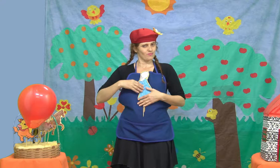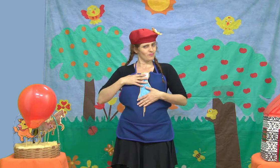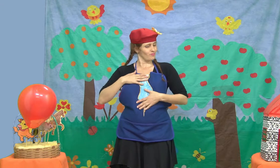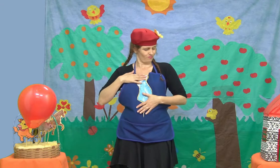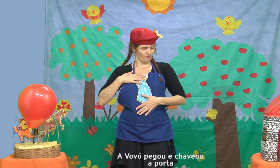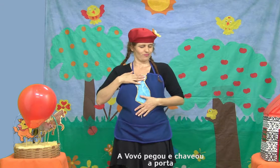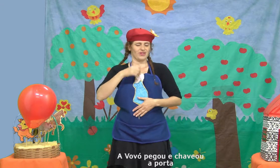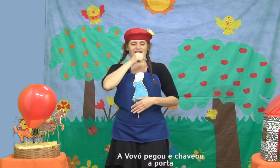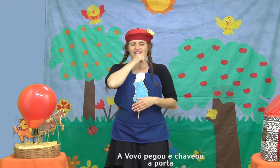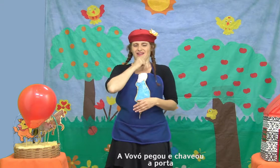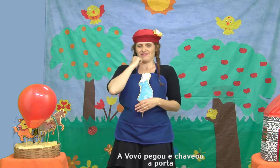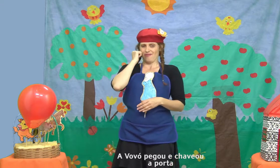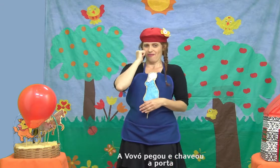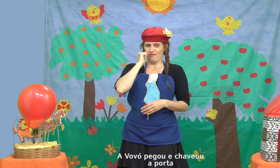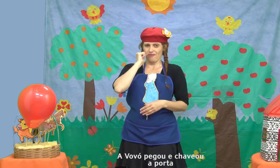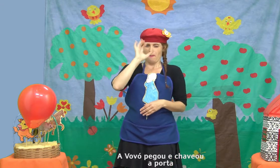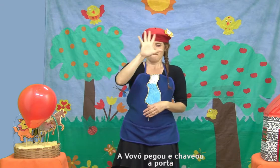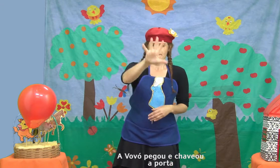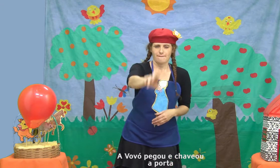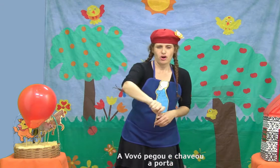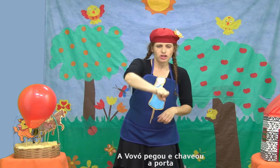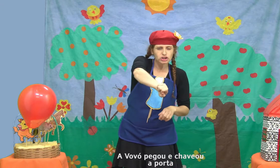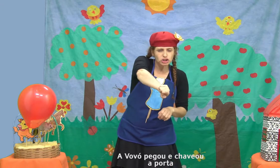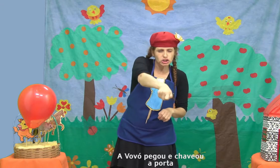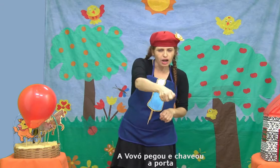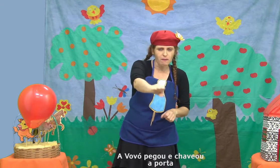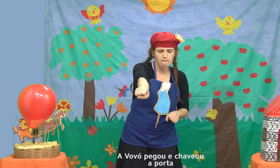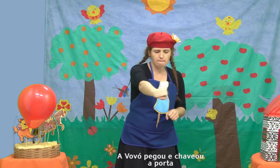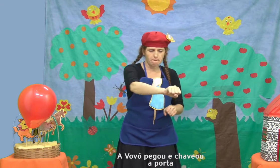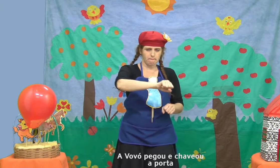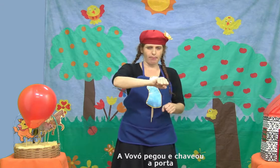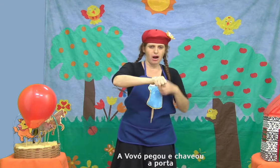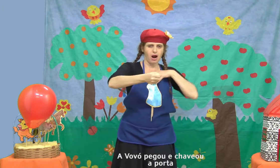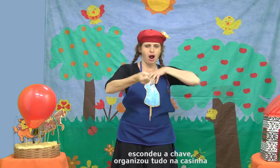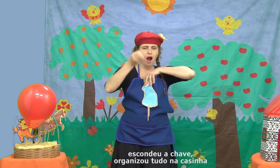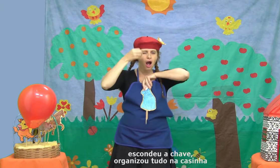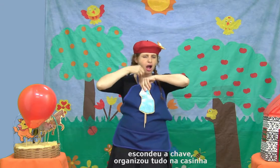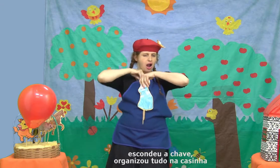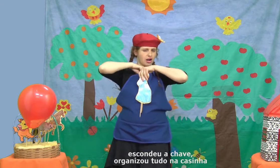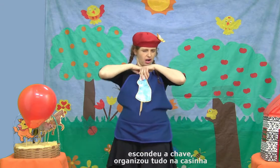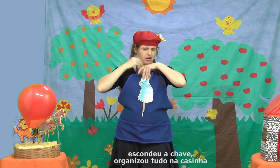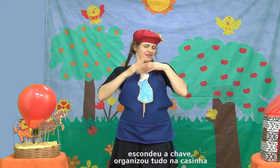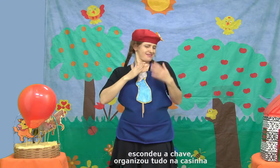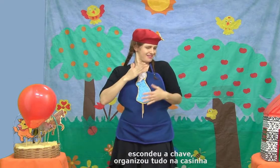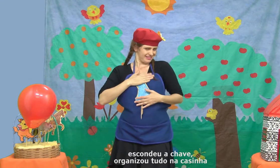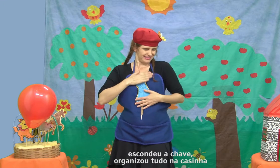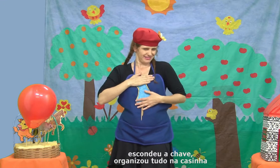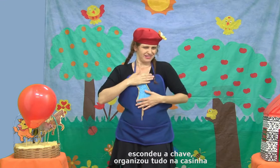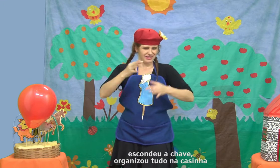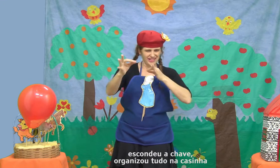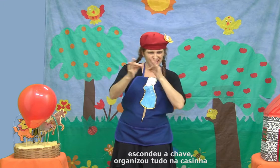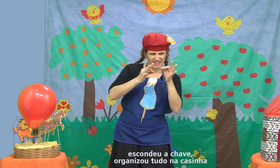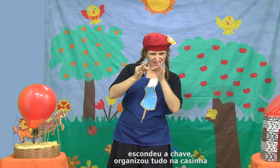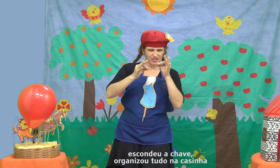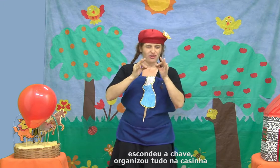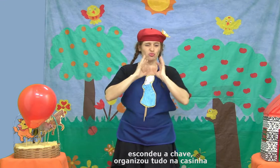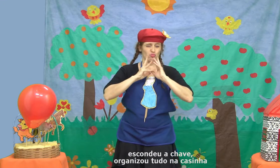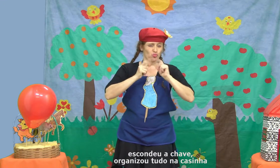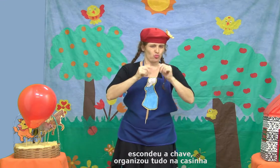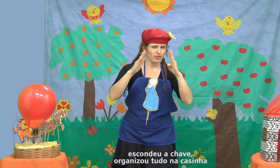a vovó pegou chave ó porta fechada escondeu a sua chave organizou tudo